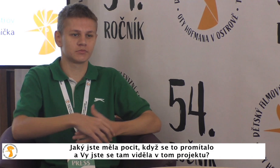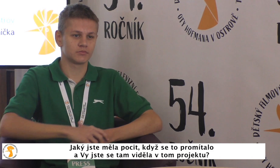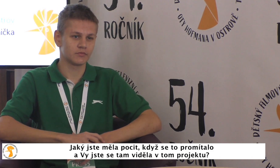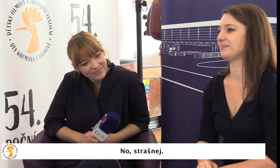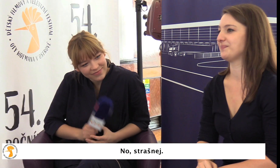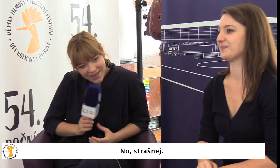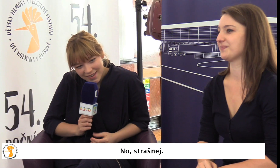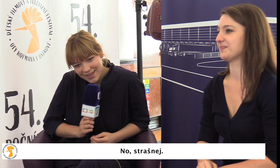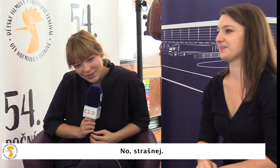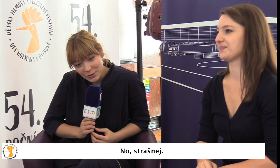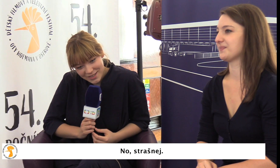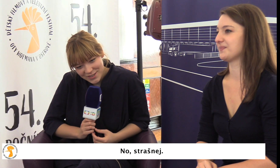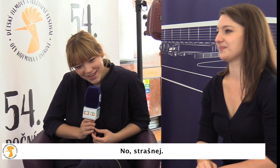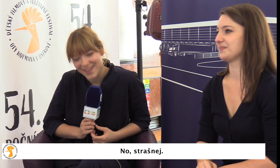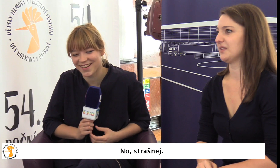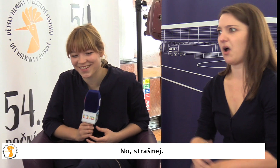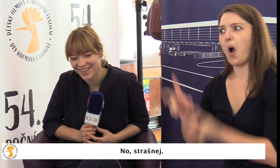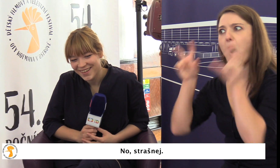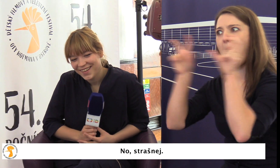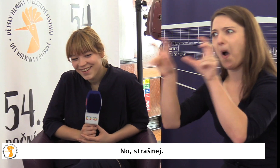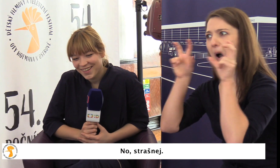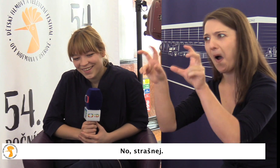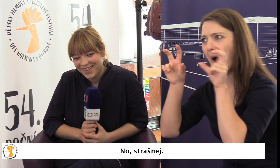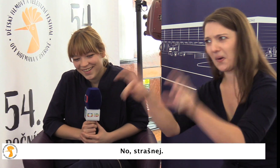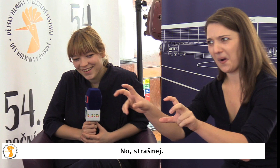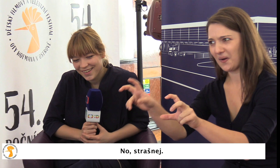projektu? No, strašnej.